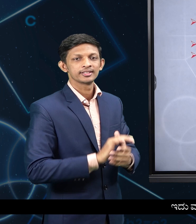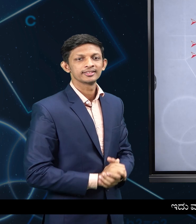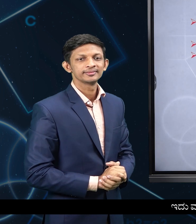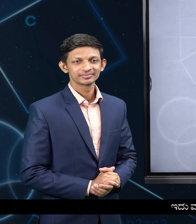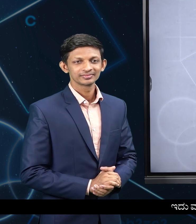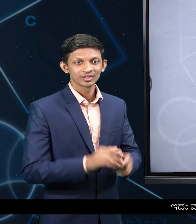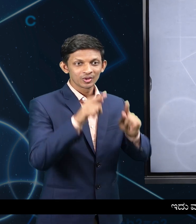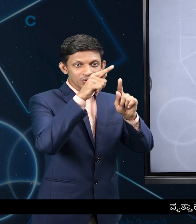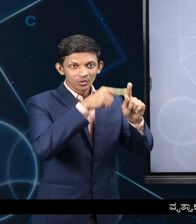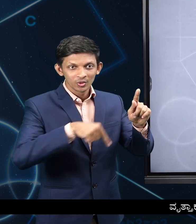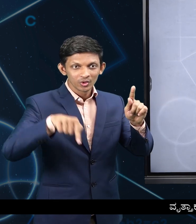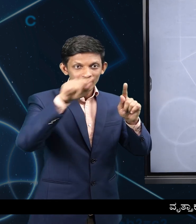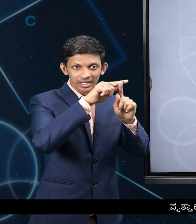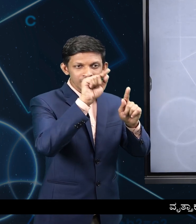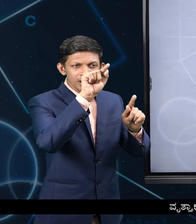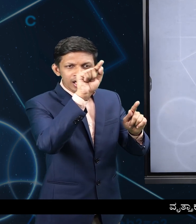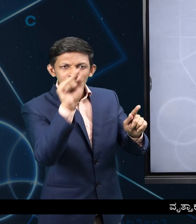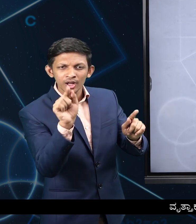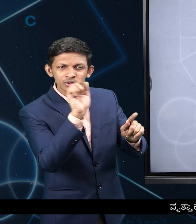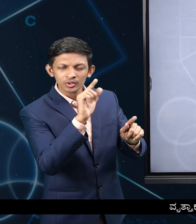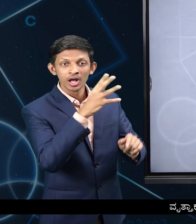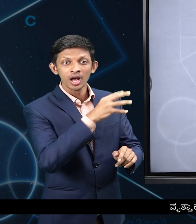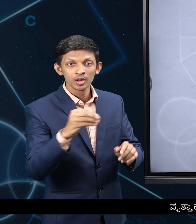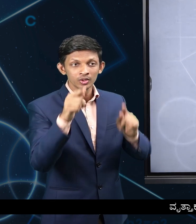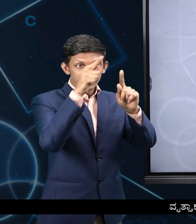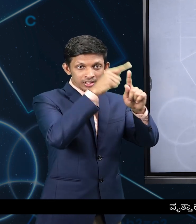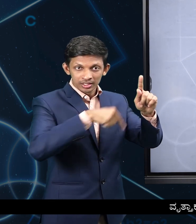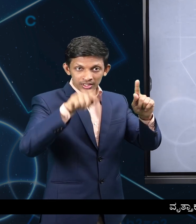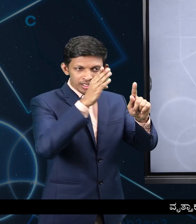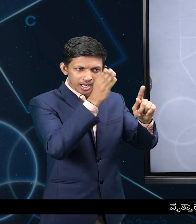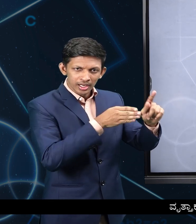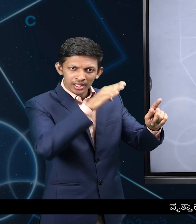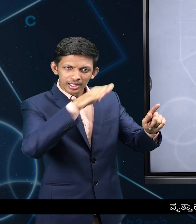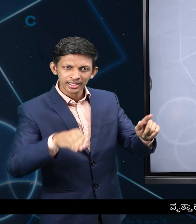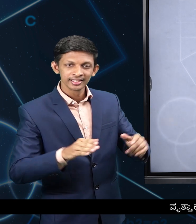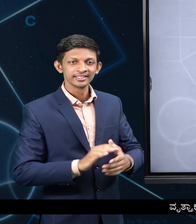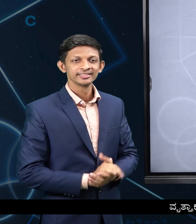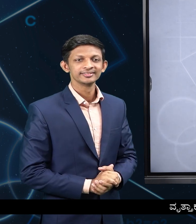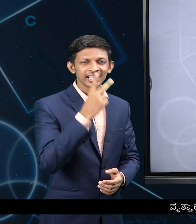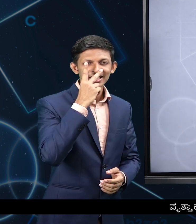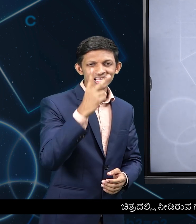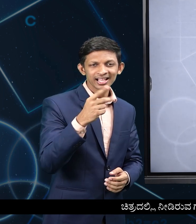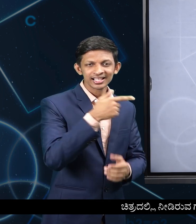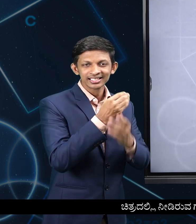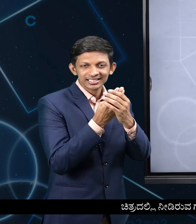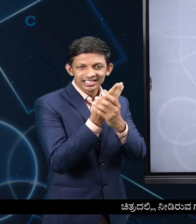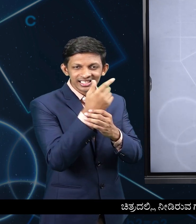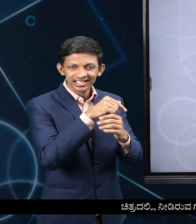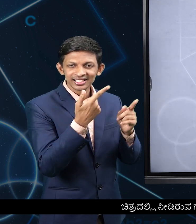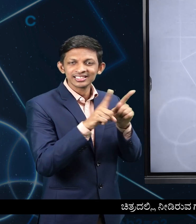ವೃತ್ತಾಕಾರದ ಆರ್ಕ್ ಮತ್ತು ವೃತ್ತಾಕಾರದ ವಲಯ. ಚಿತ್ರದಲ್ಲಿ ನೀಡಿರುವ ಗಾಜಿನ